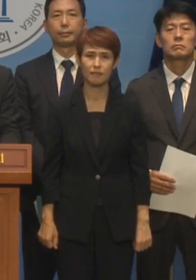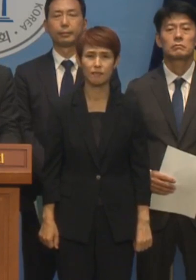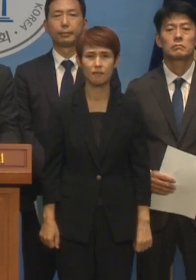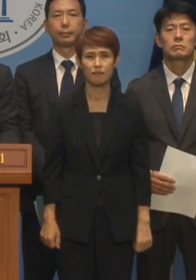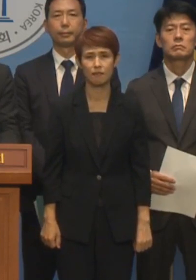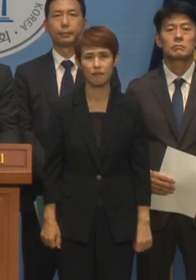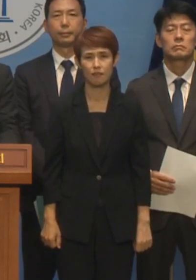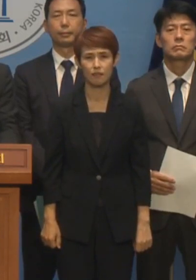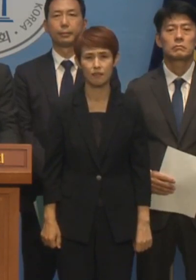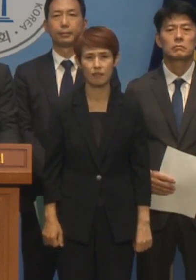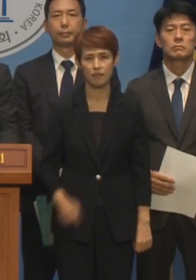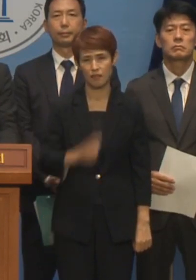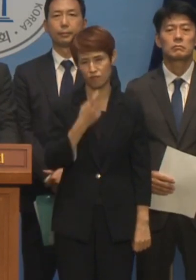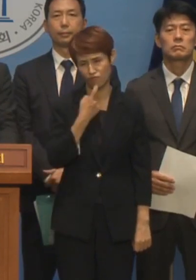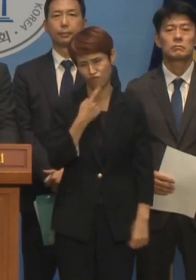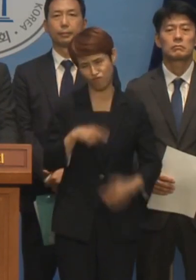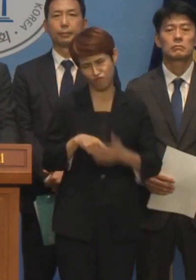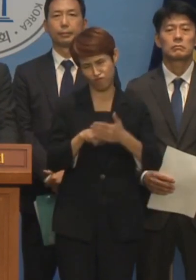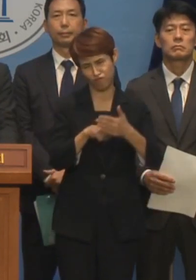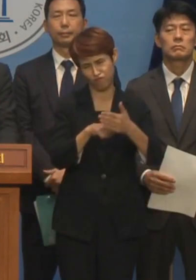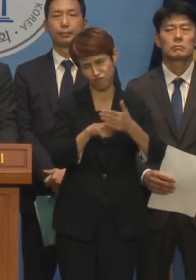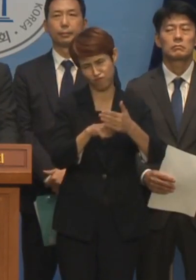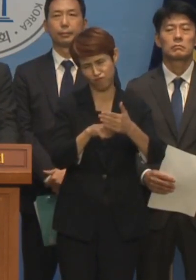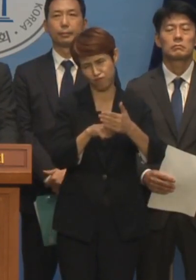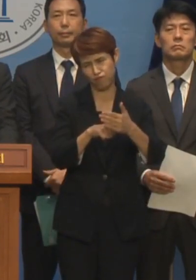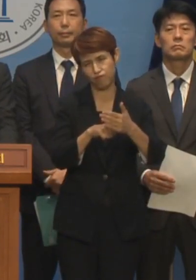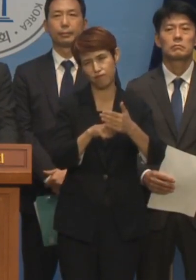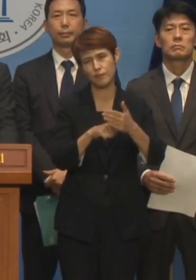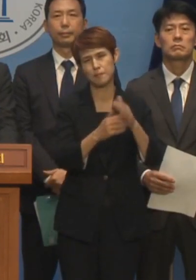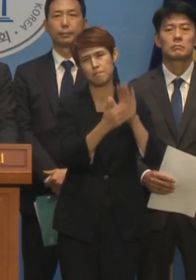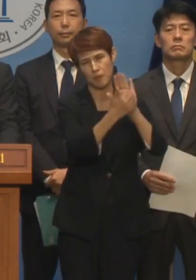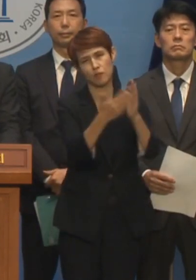폭주 열차를 멈춰주십시오.